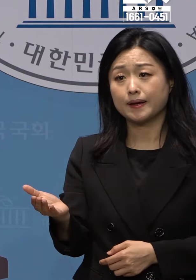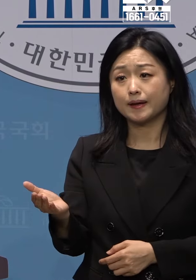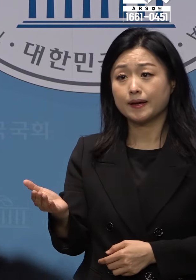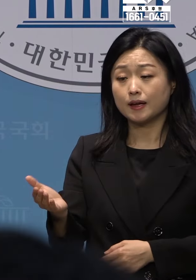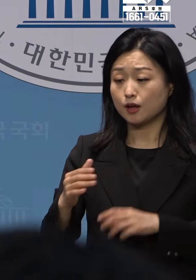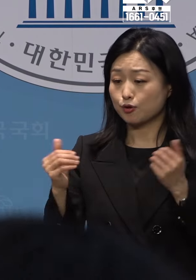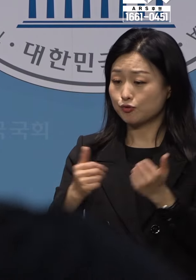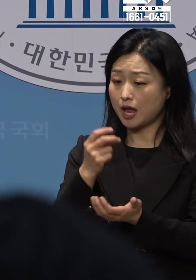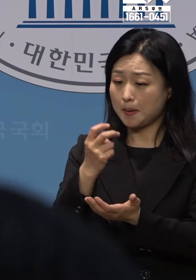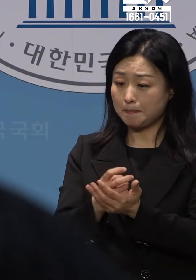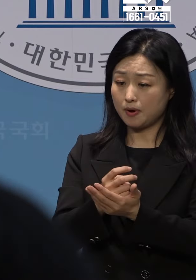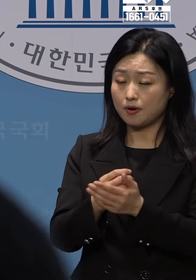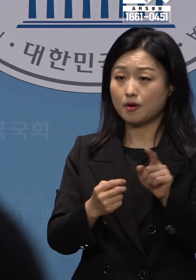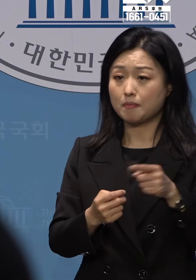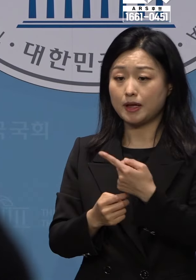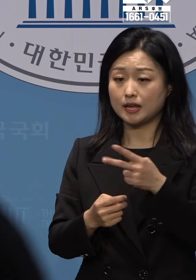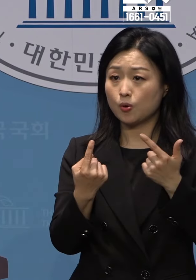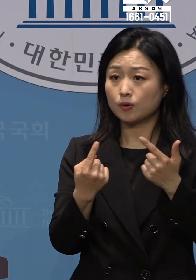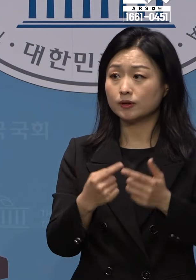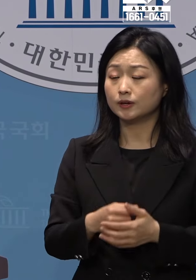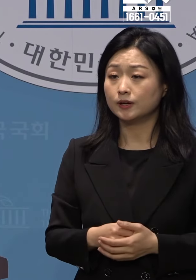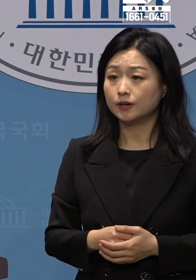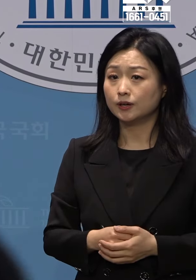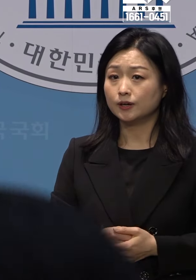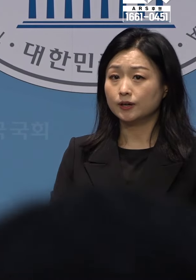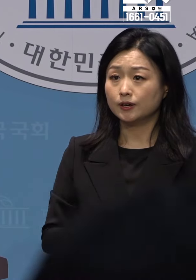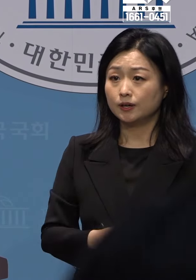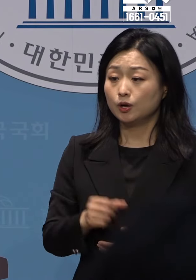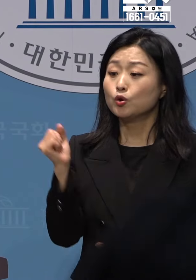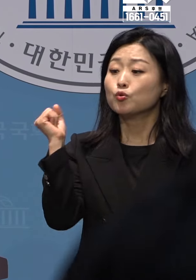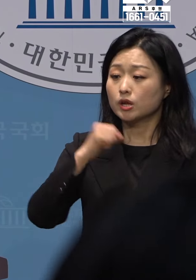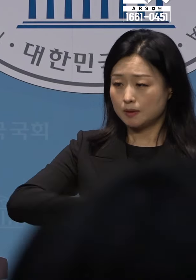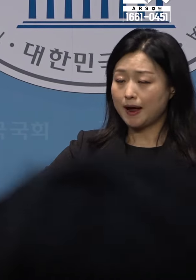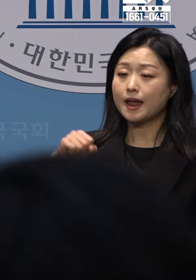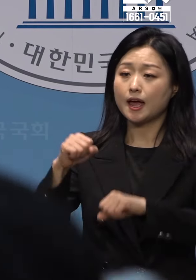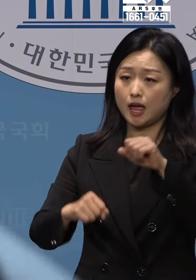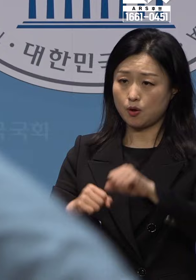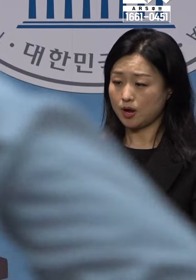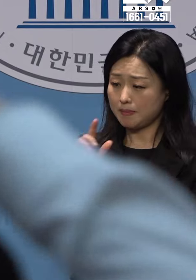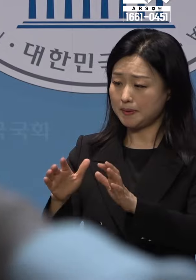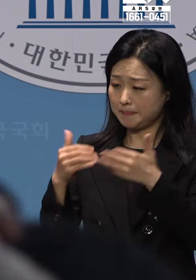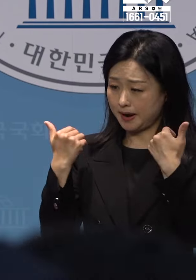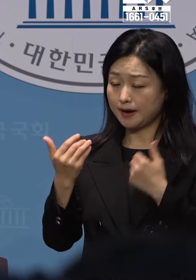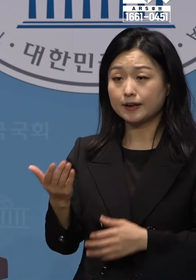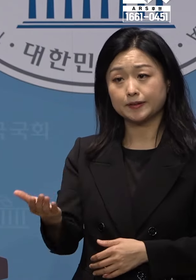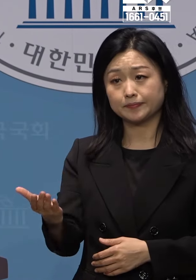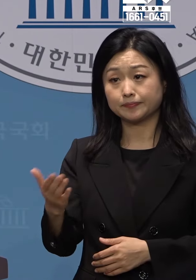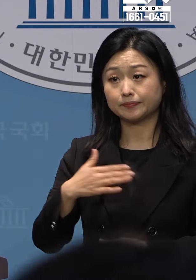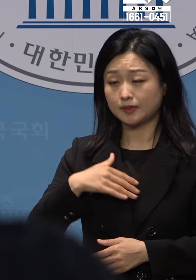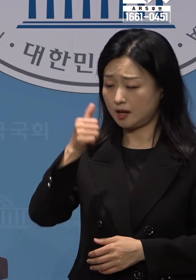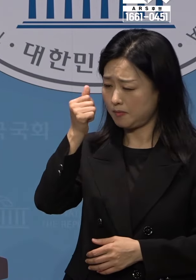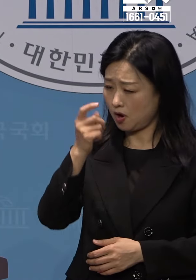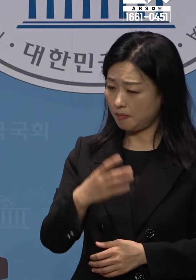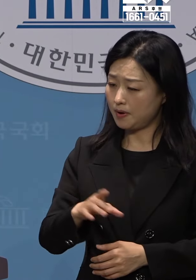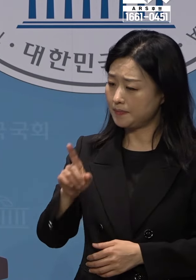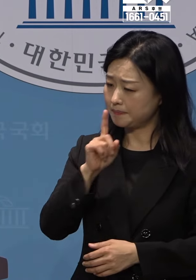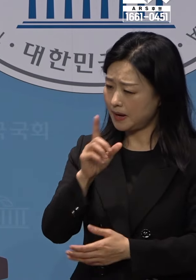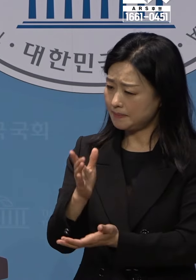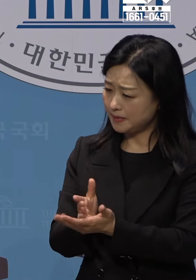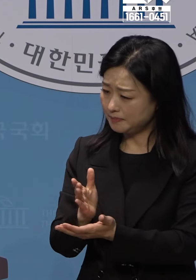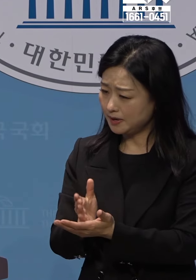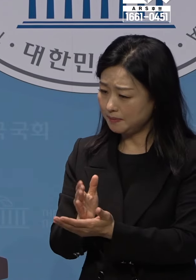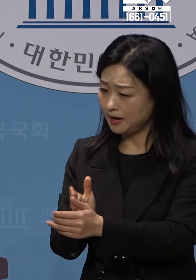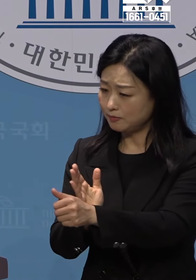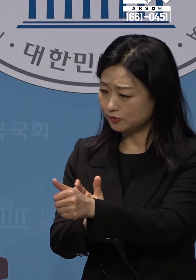이는 국회법 제102조와 146조를 위반한 발언입니다. 저는 여러 차례 이에 대한 자제를